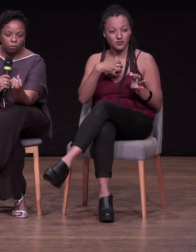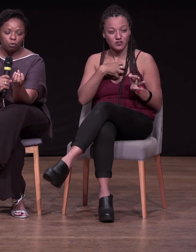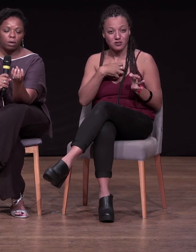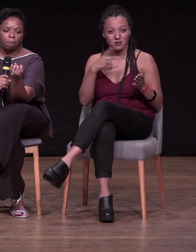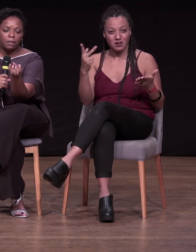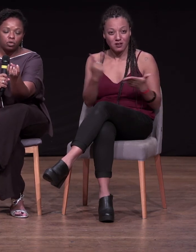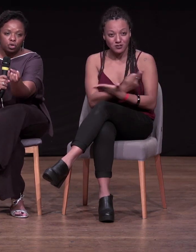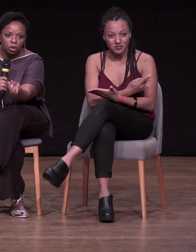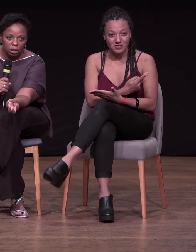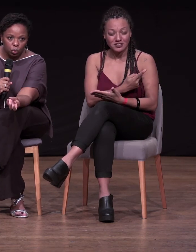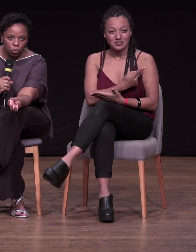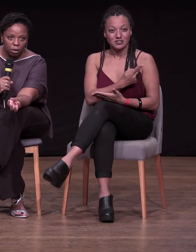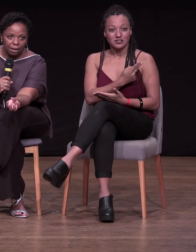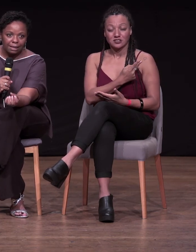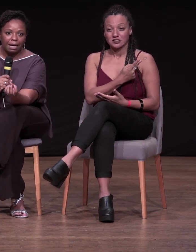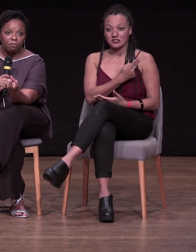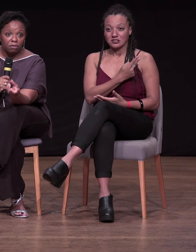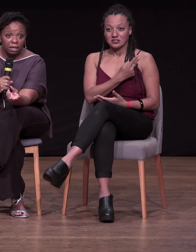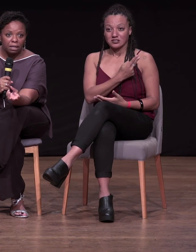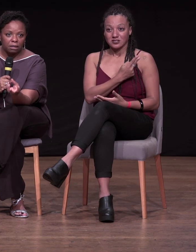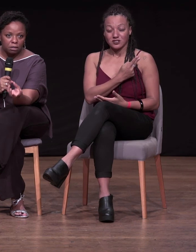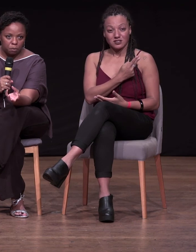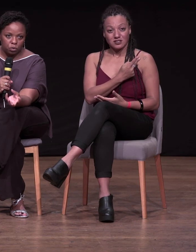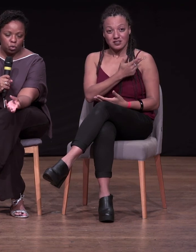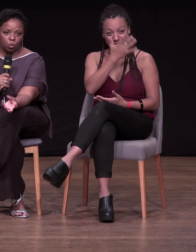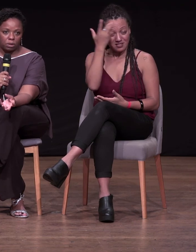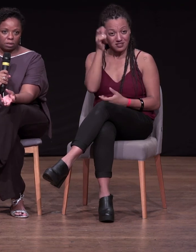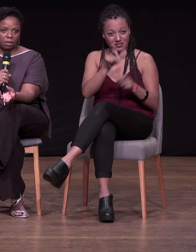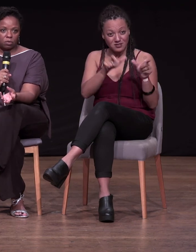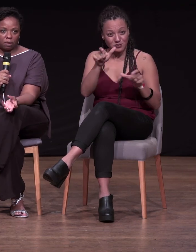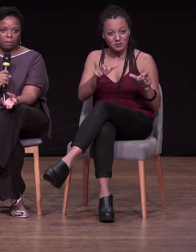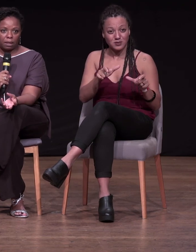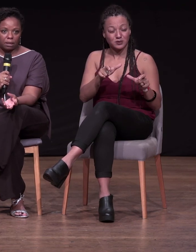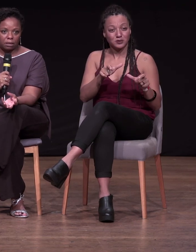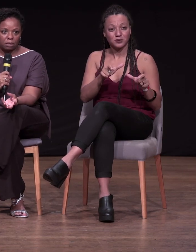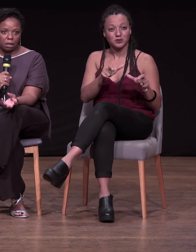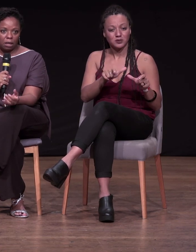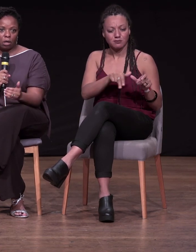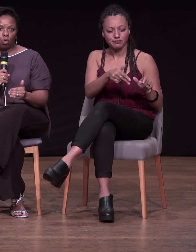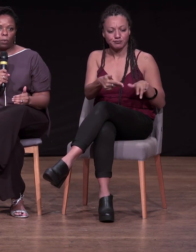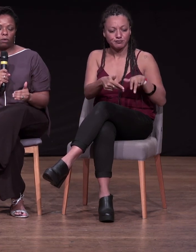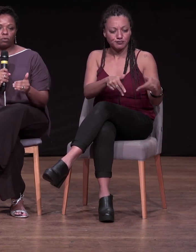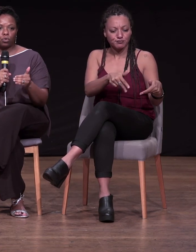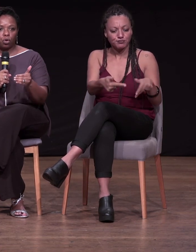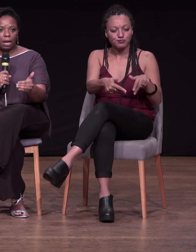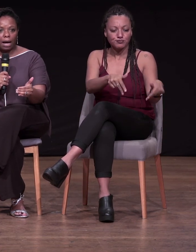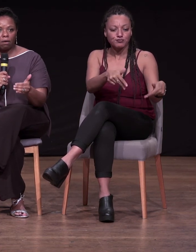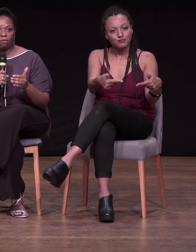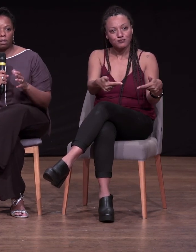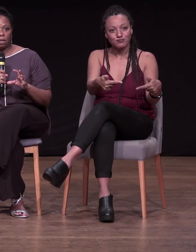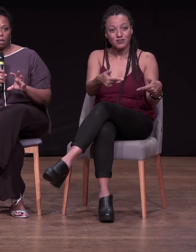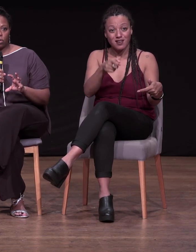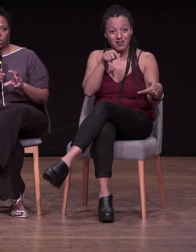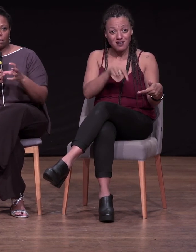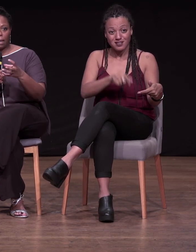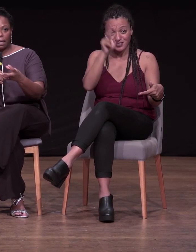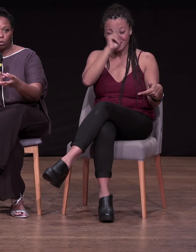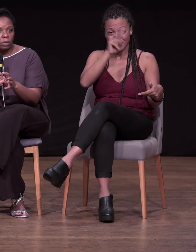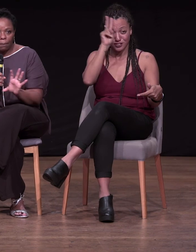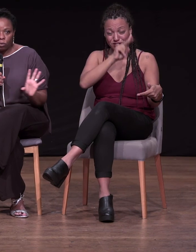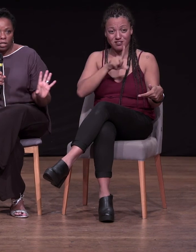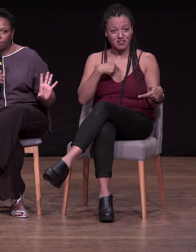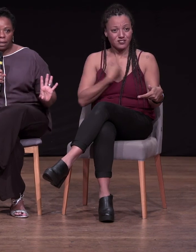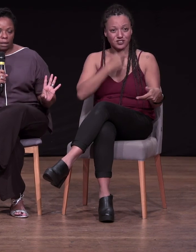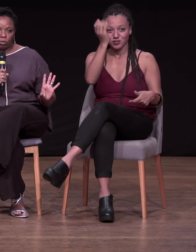sistemático que foi impingido na vida das pessoas e das famílias, e como ele funcionava, de que